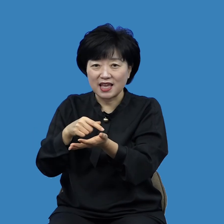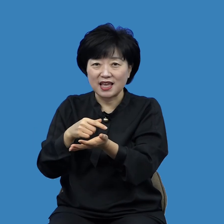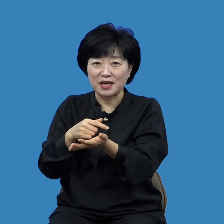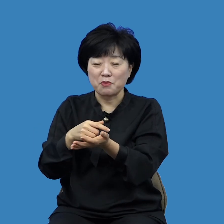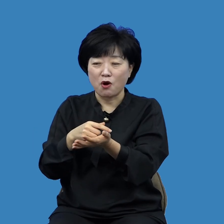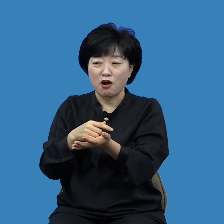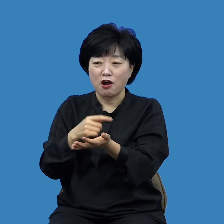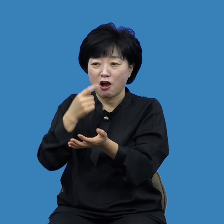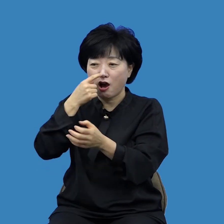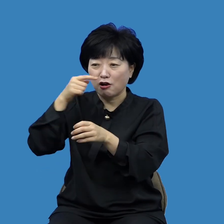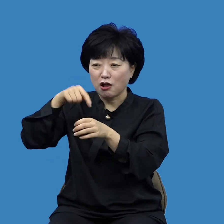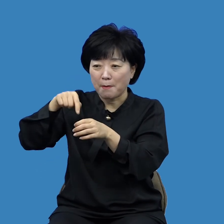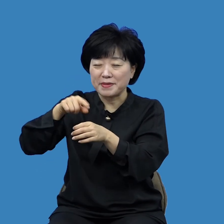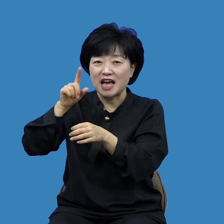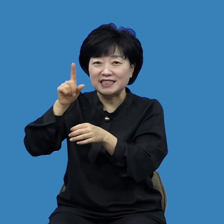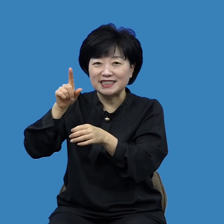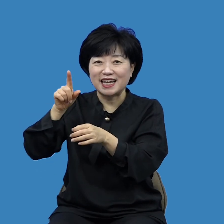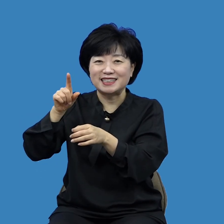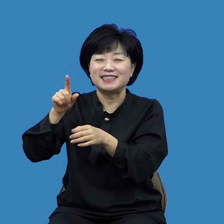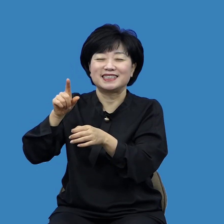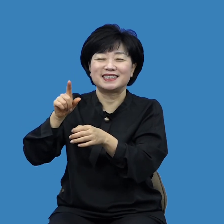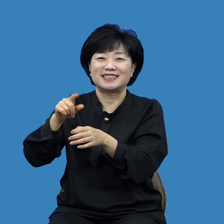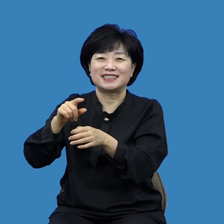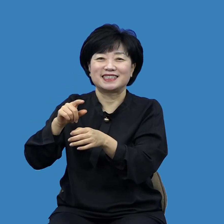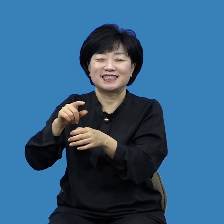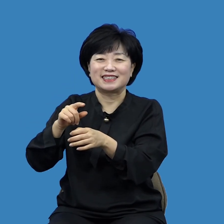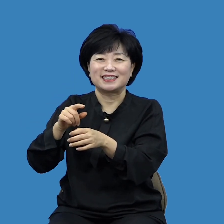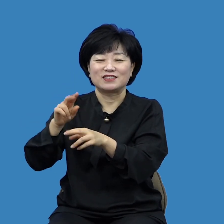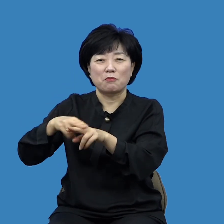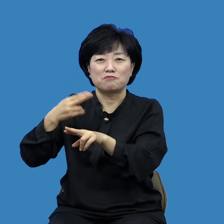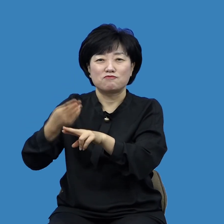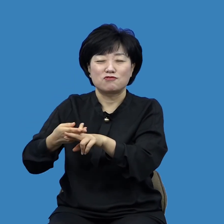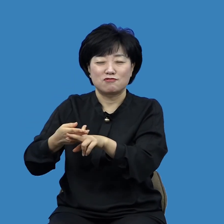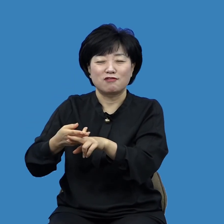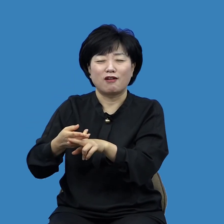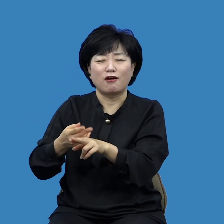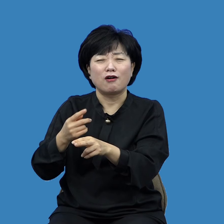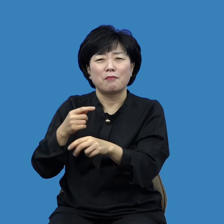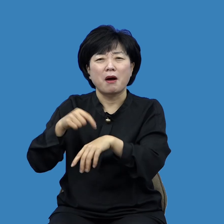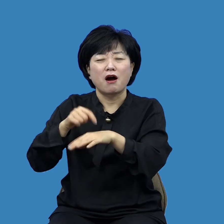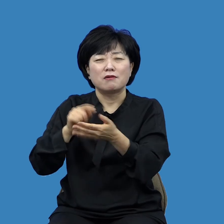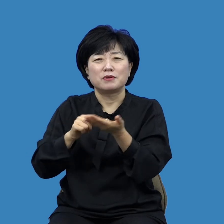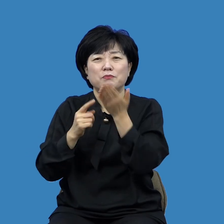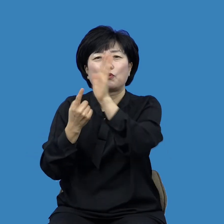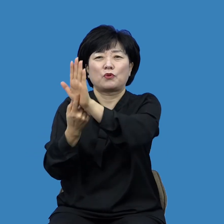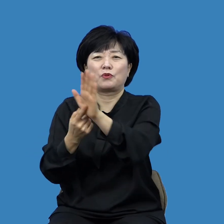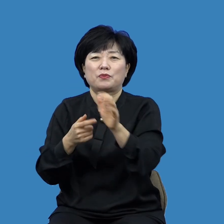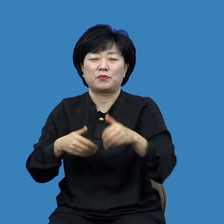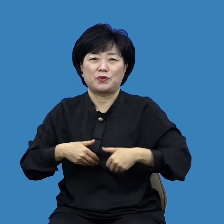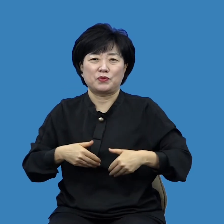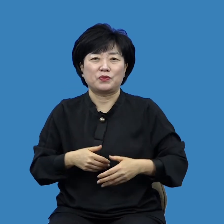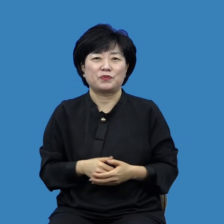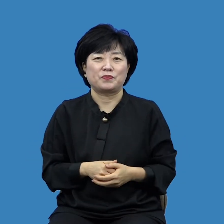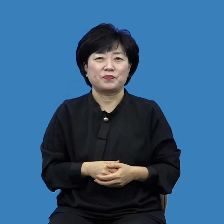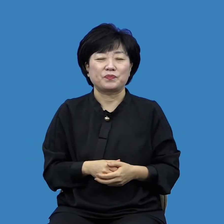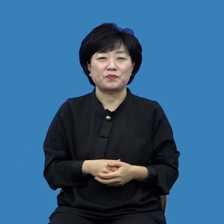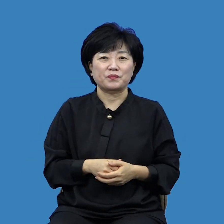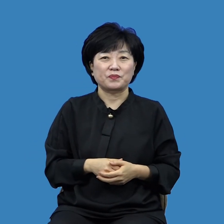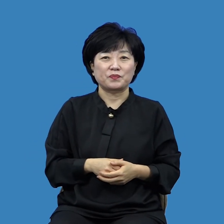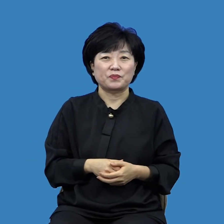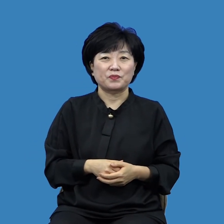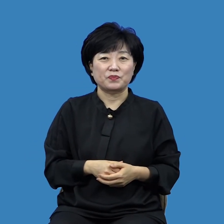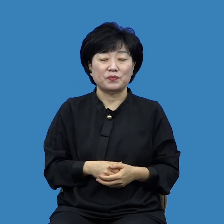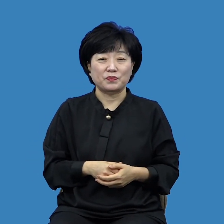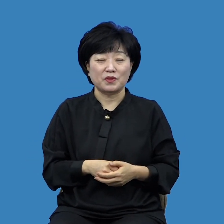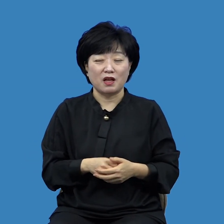잔 뭐 이런 거 가지고 이제 함께 쏘시고 이렇게 마음을 표현하라는 거예요. 표현. 아멘. 그거 뭐 아메리카노 한 잔